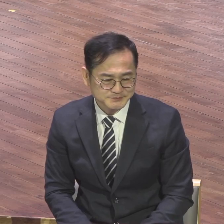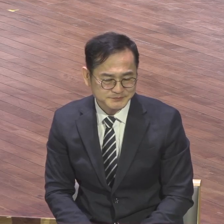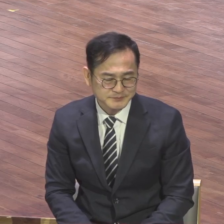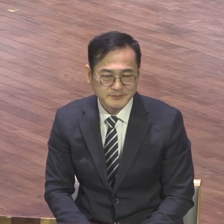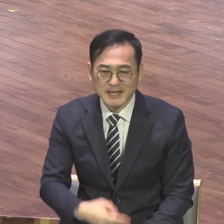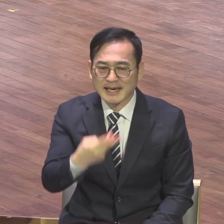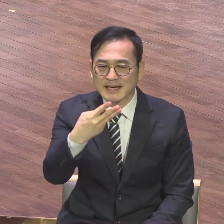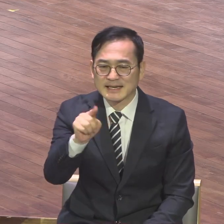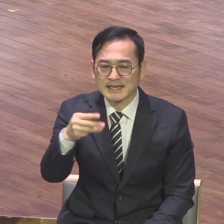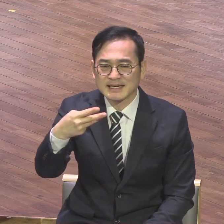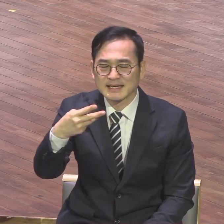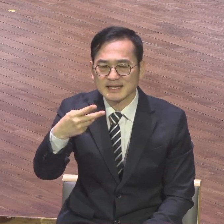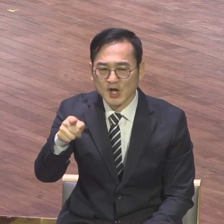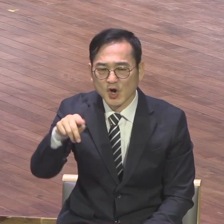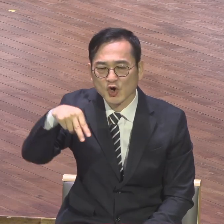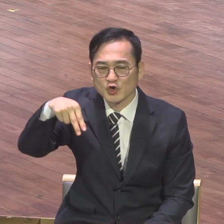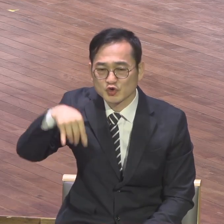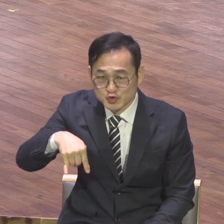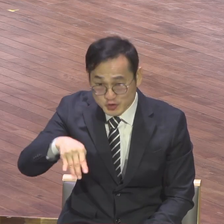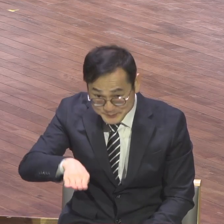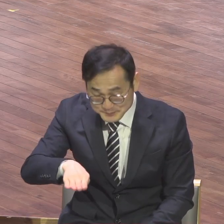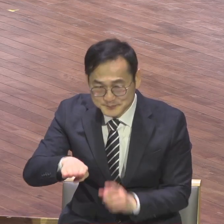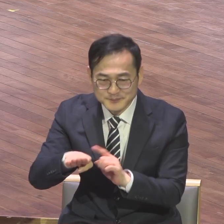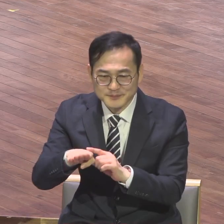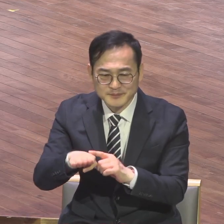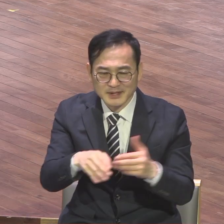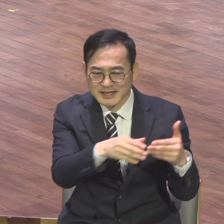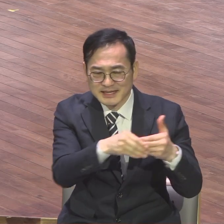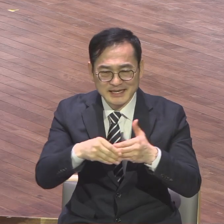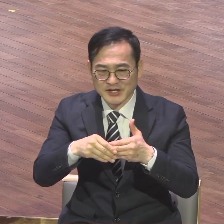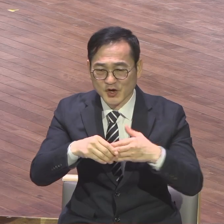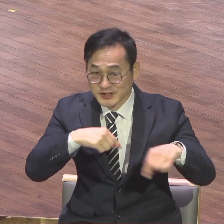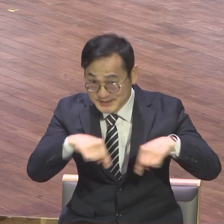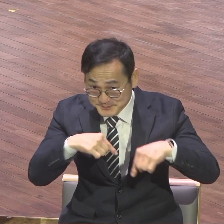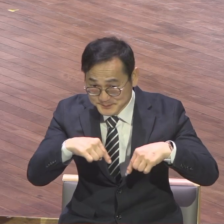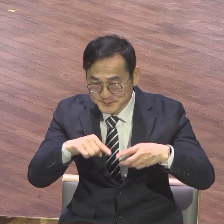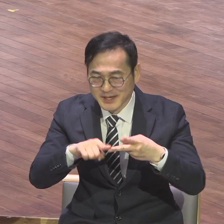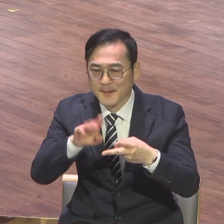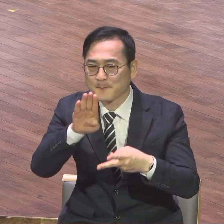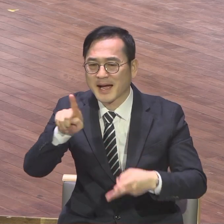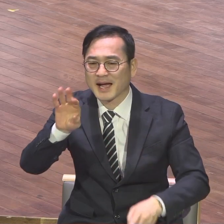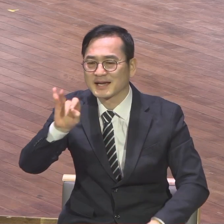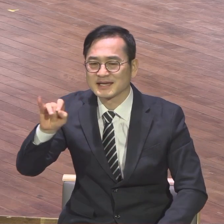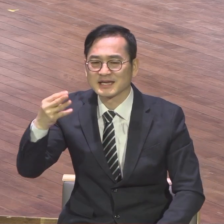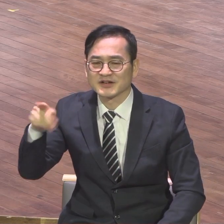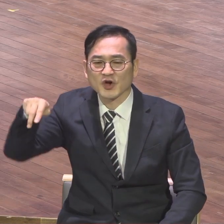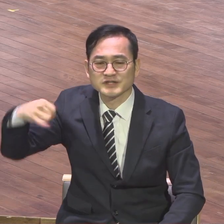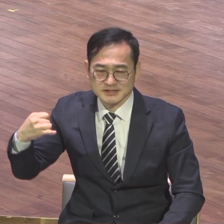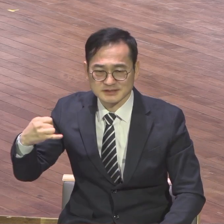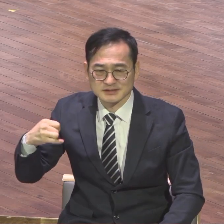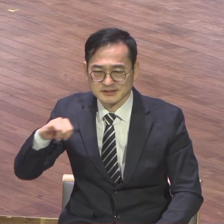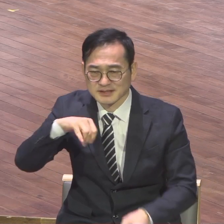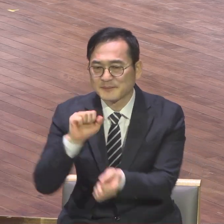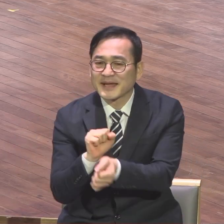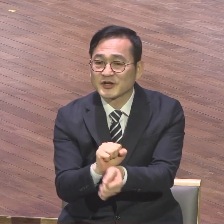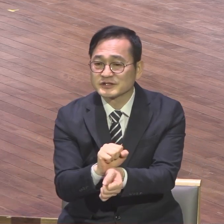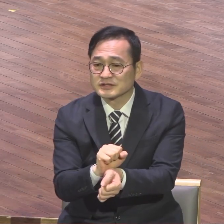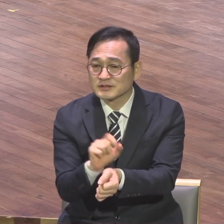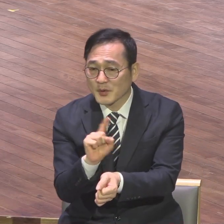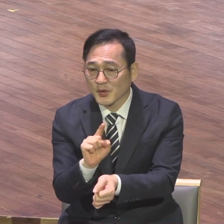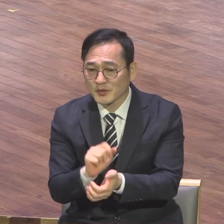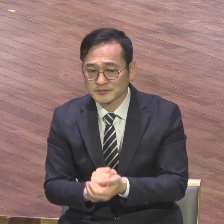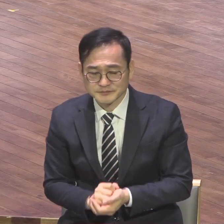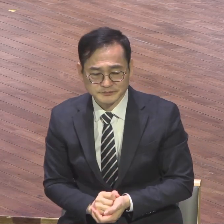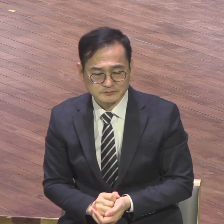경영 컨설턴트가 기업 현장에서 컨설팅을 하다 보면 최고